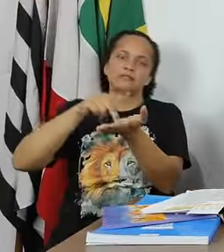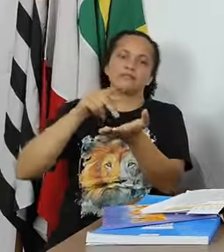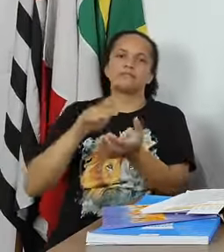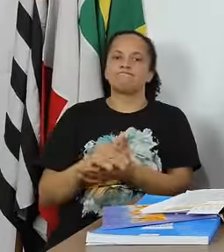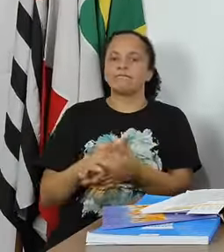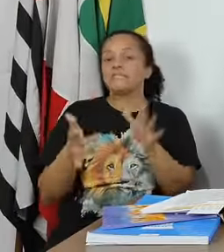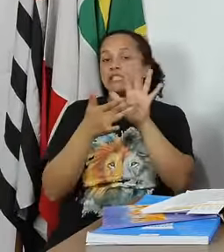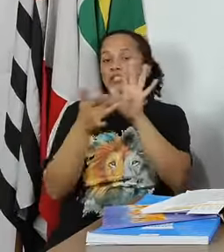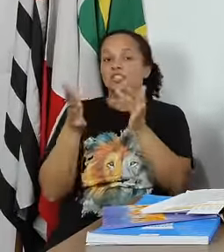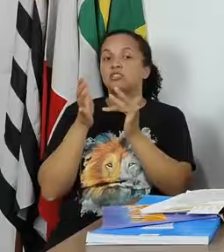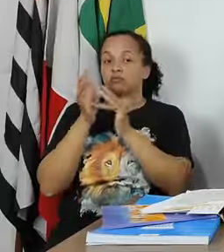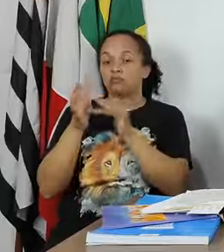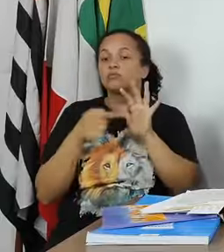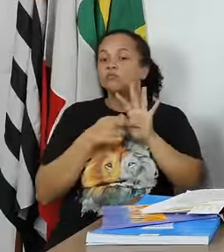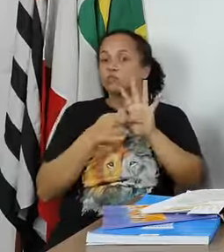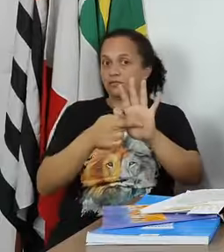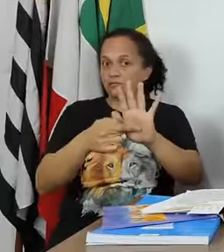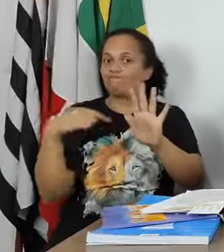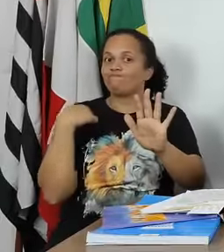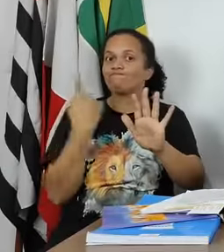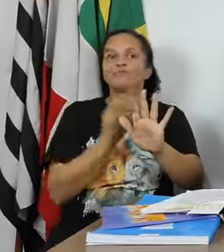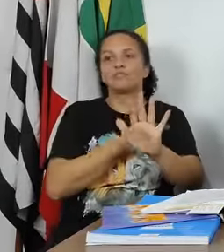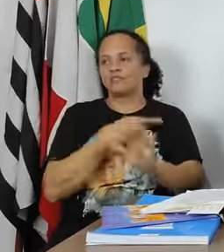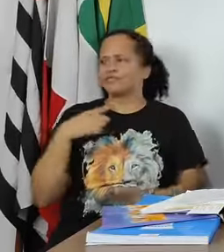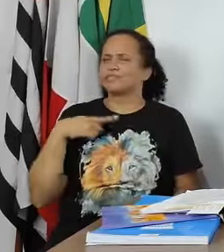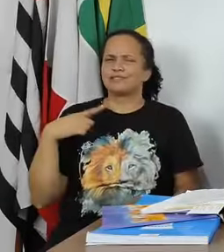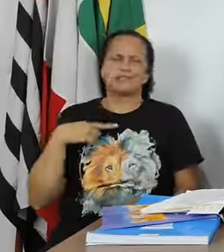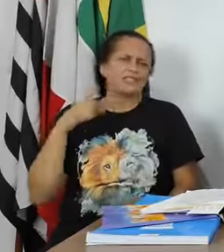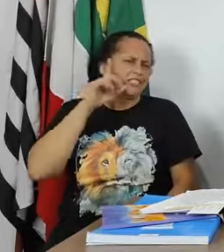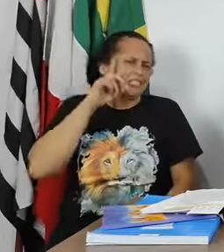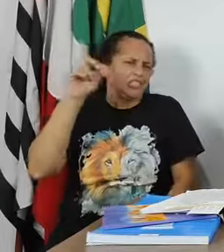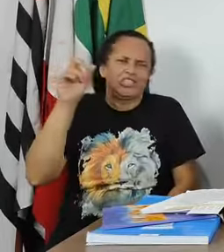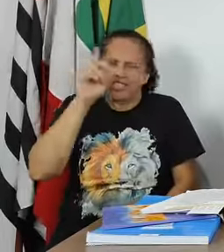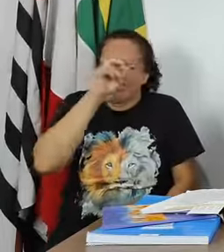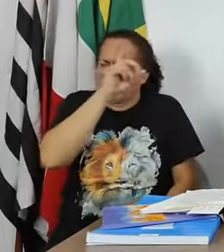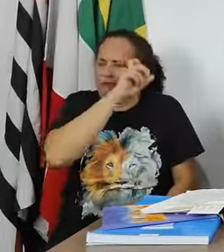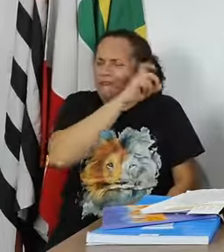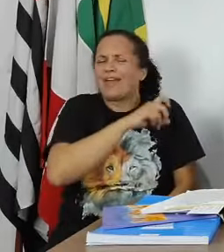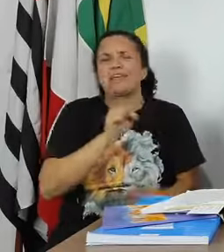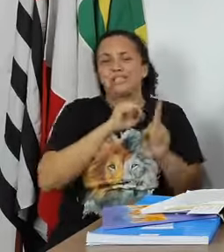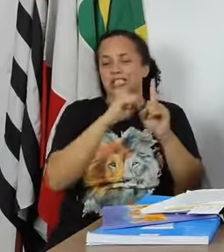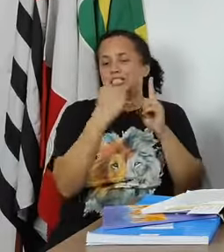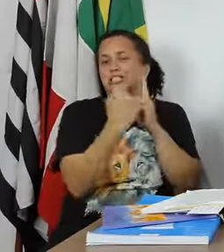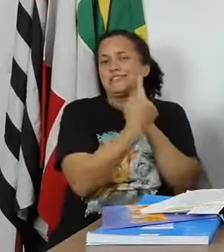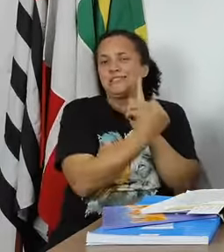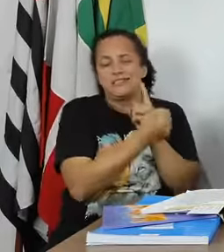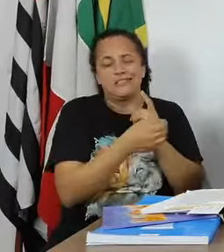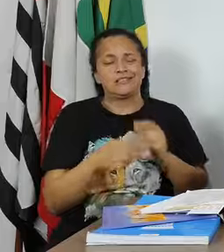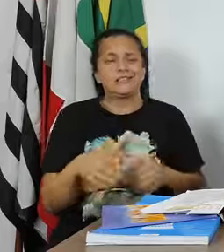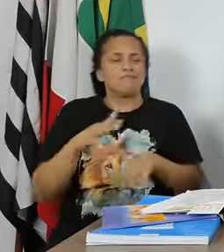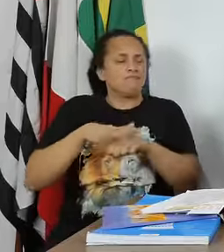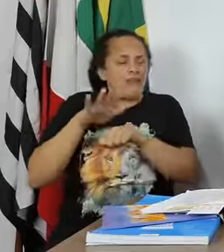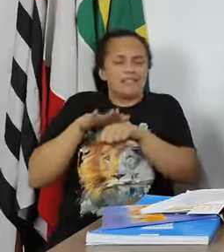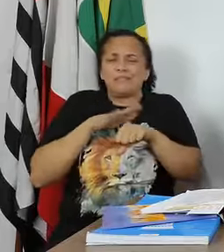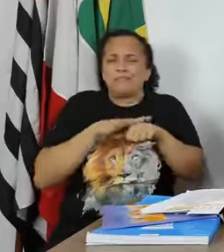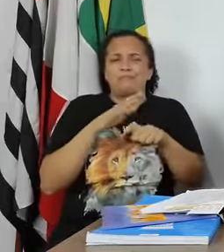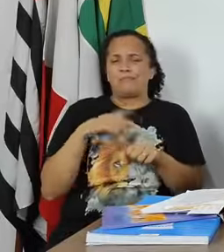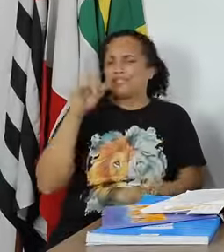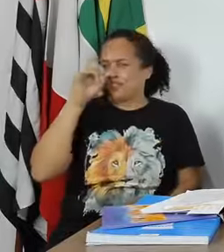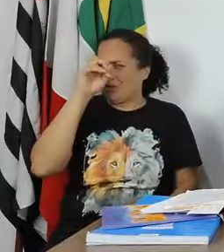momentos difíceis nós passaríamos, que a sociedade a cada tempo que passar se estaria mais